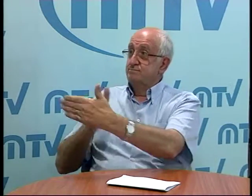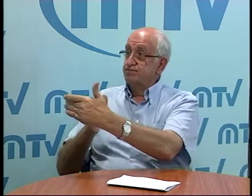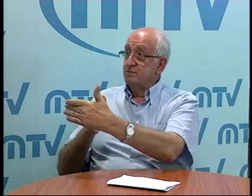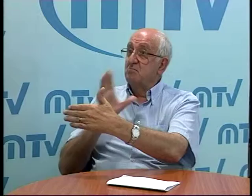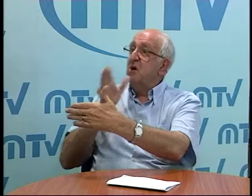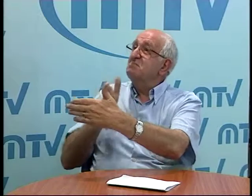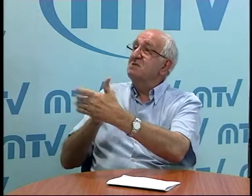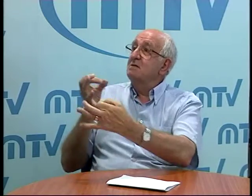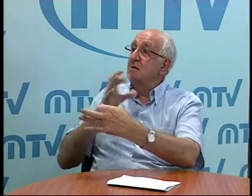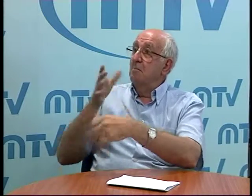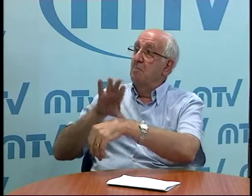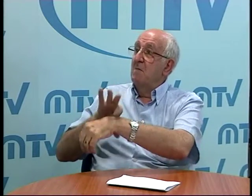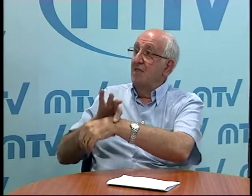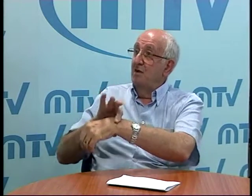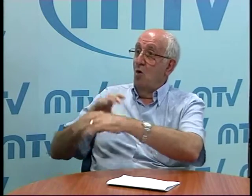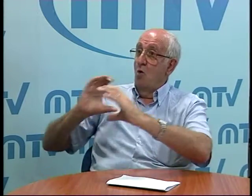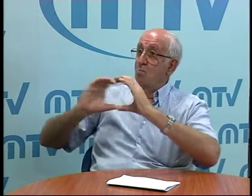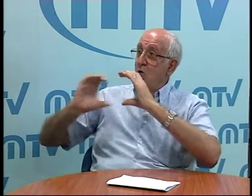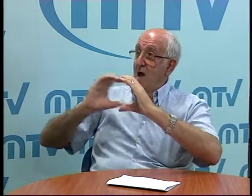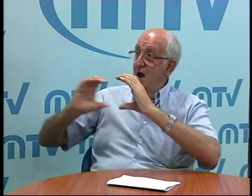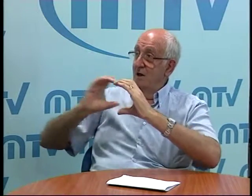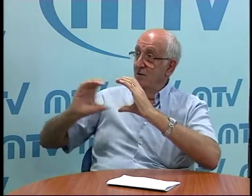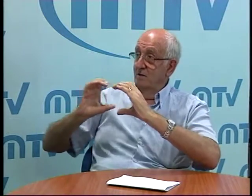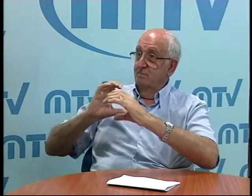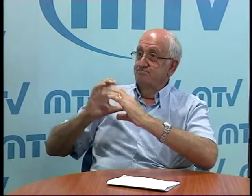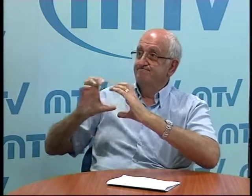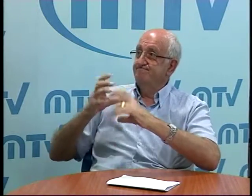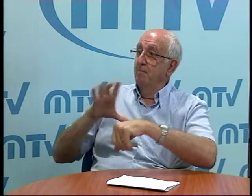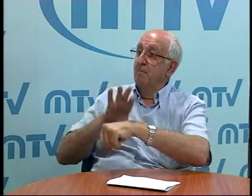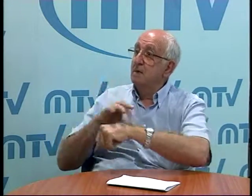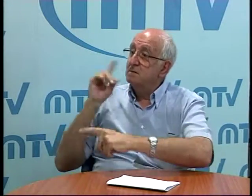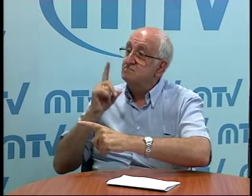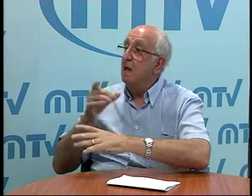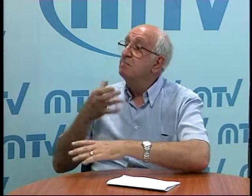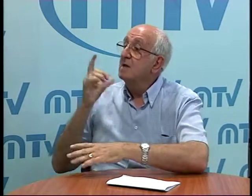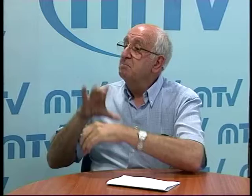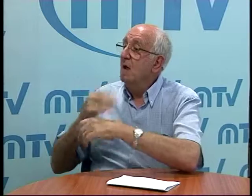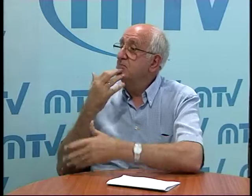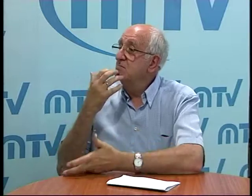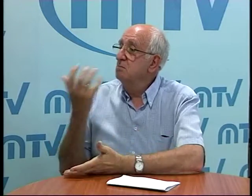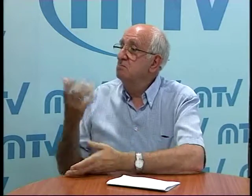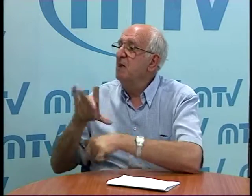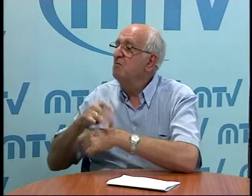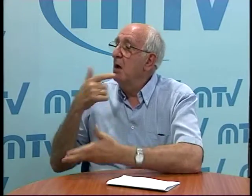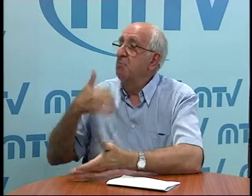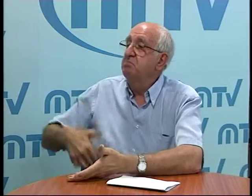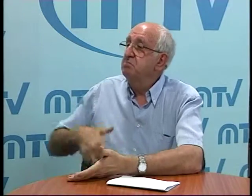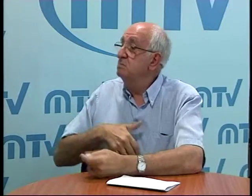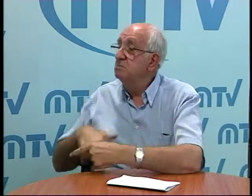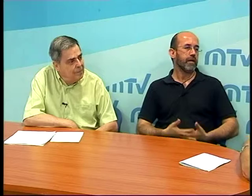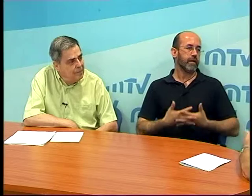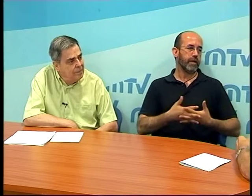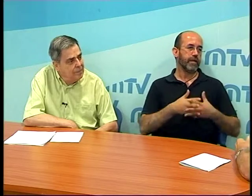sordos vamos a cualquier sitio y tenemos una barrera que nos impide comunicarnos. Por ejemplo, ir a un médico, estamos